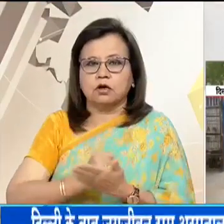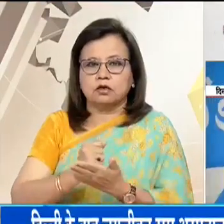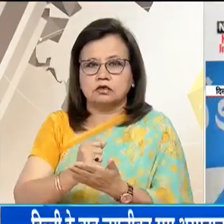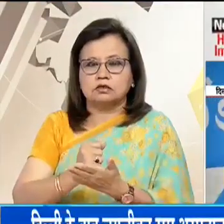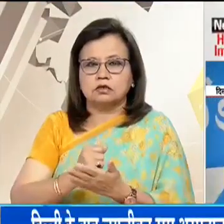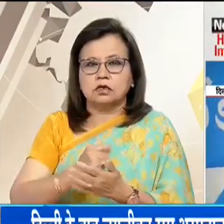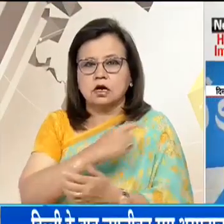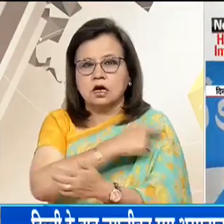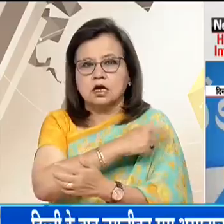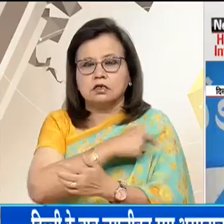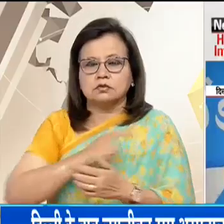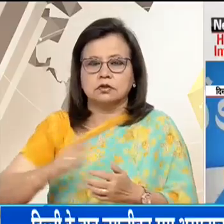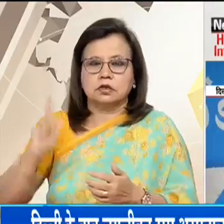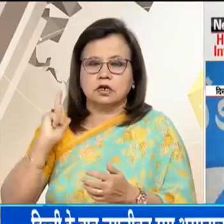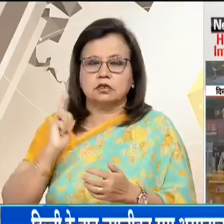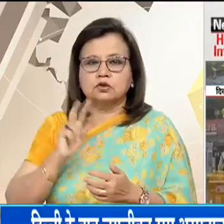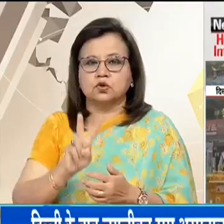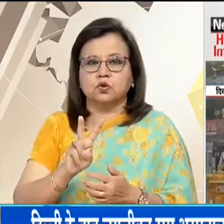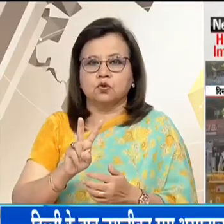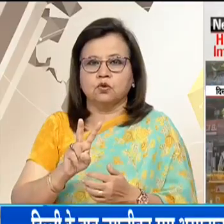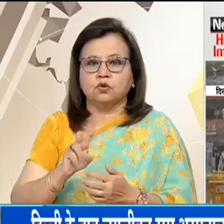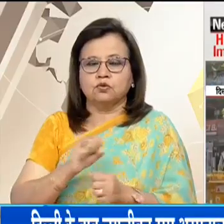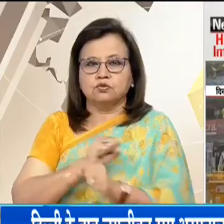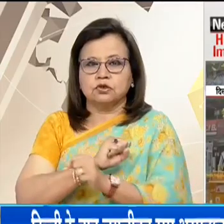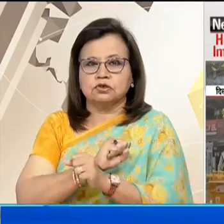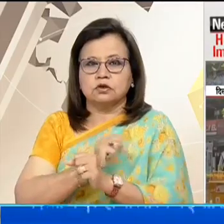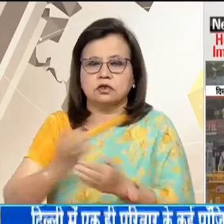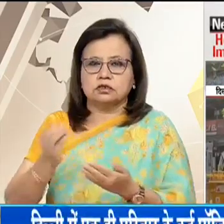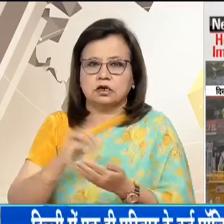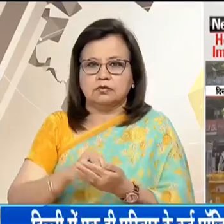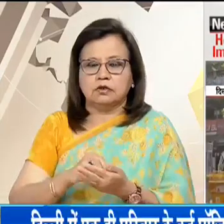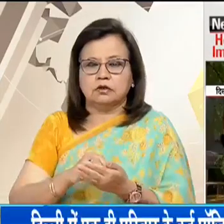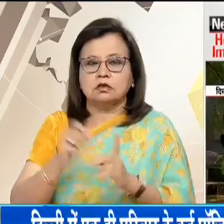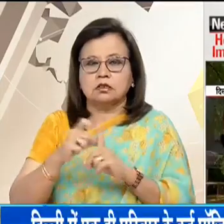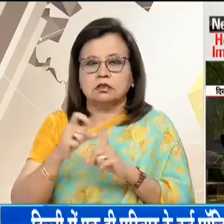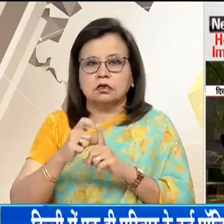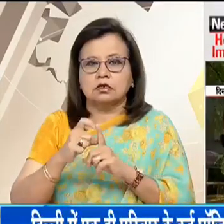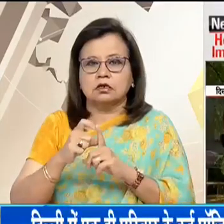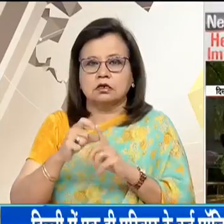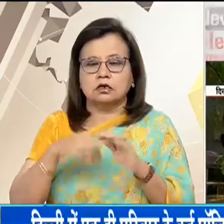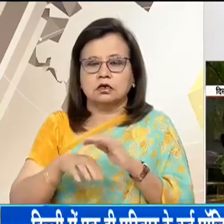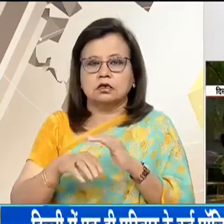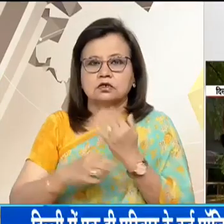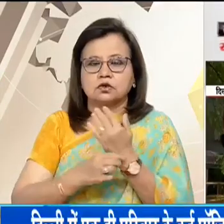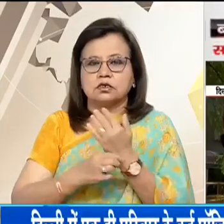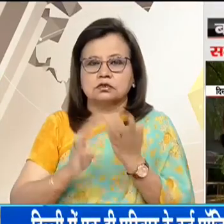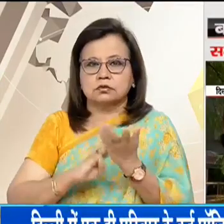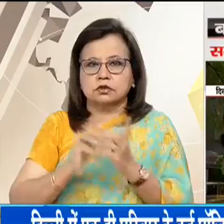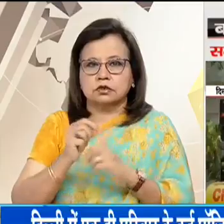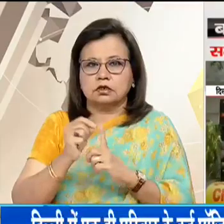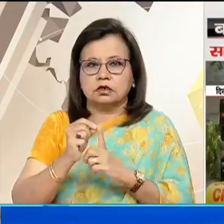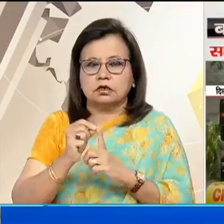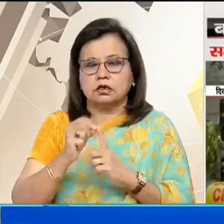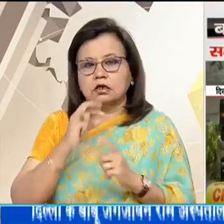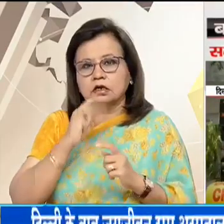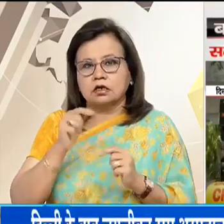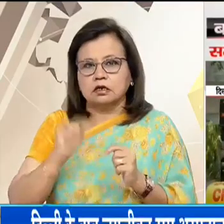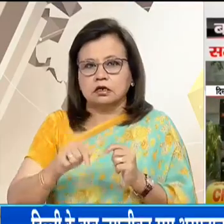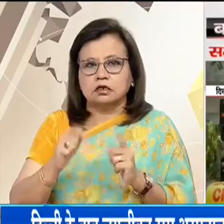वरकर्स और अस्पताल में तैनाथ दो पूलिस वाले शामिर दिल्ली के स्वास्तमंत्री का